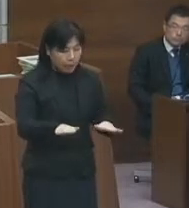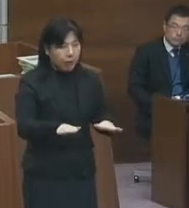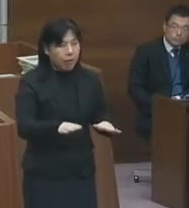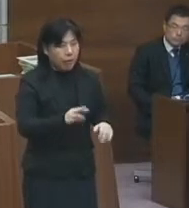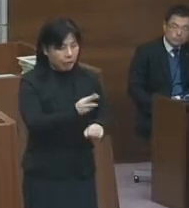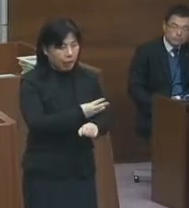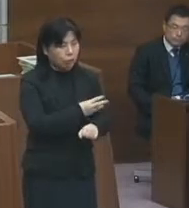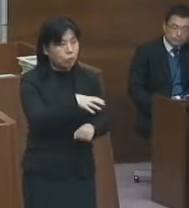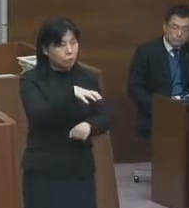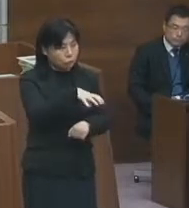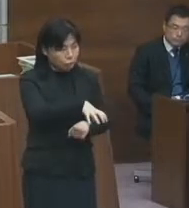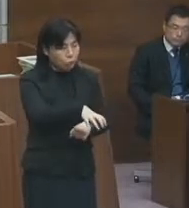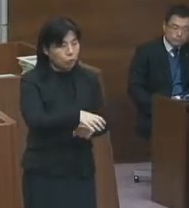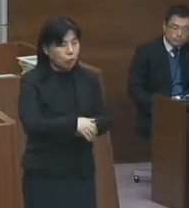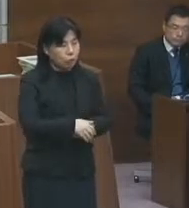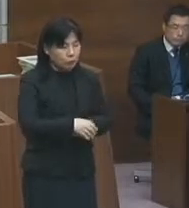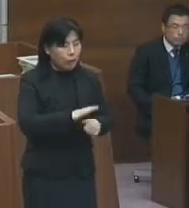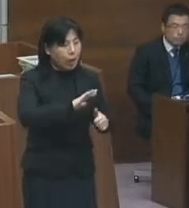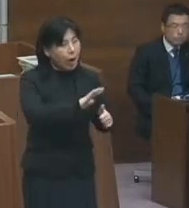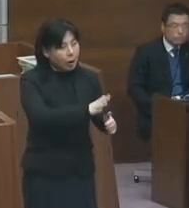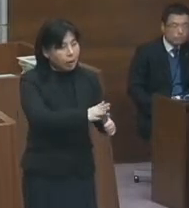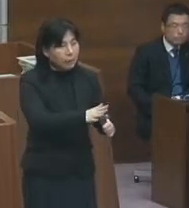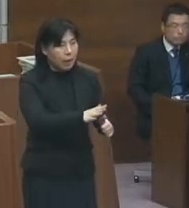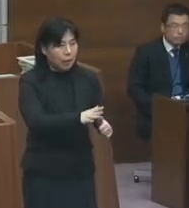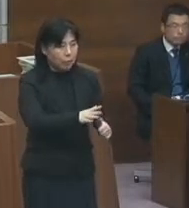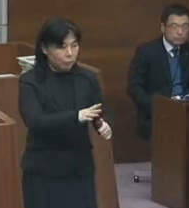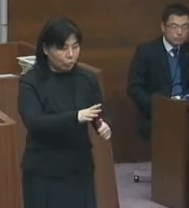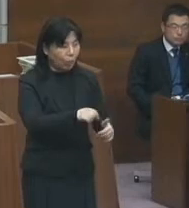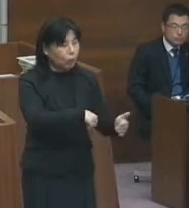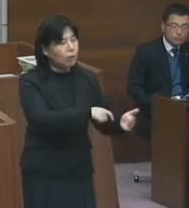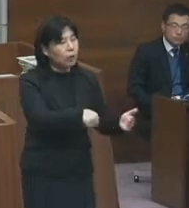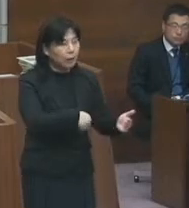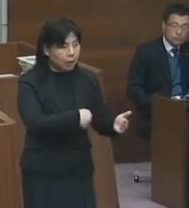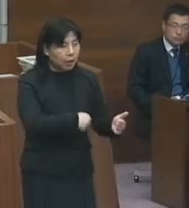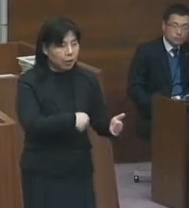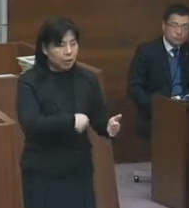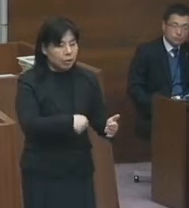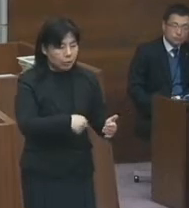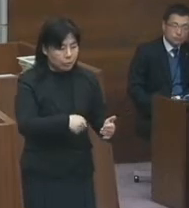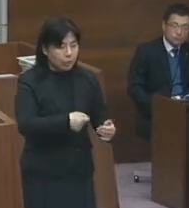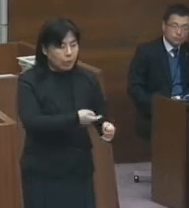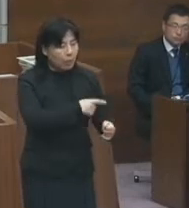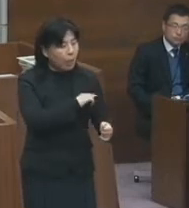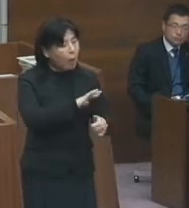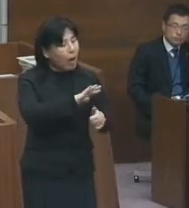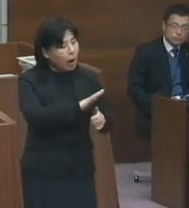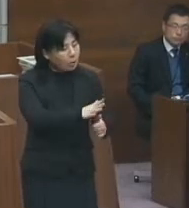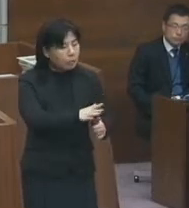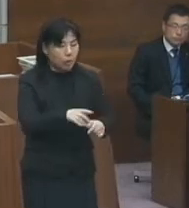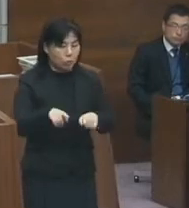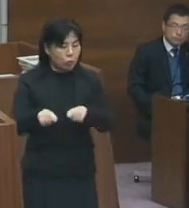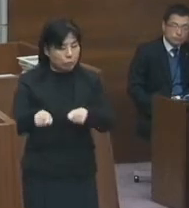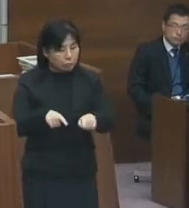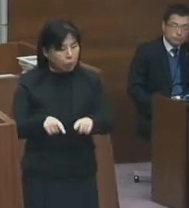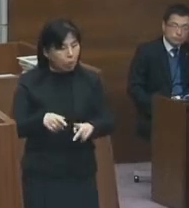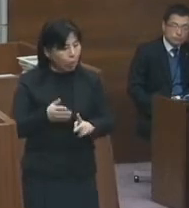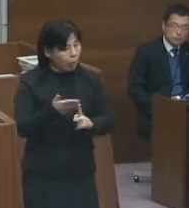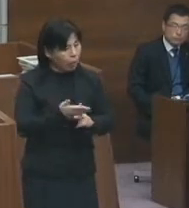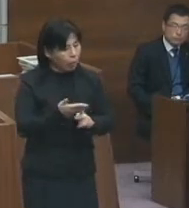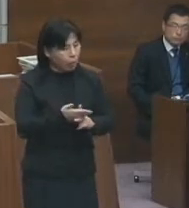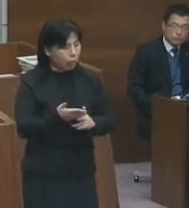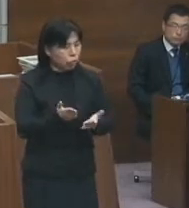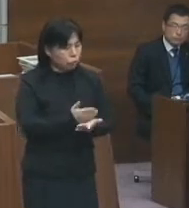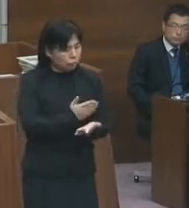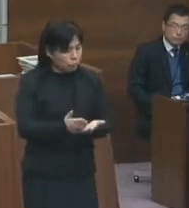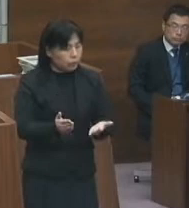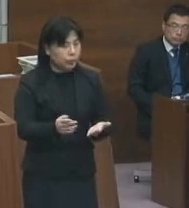ましては、各種ハラスメントの定義やパワーハラスメントと指導との違い、パワーハラスメ